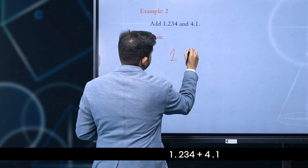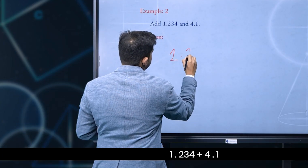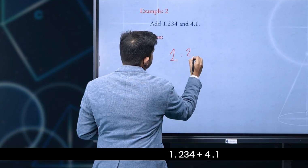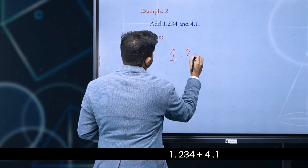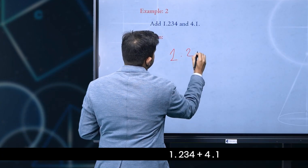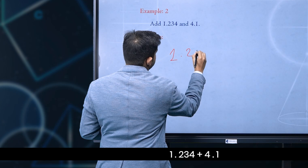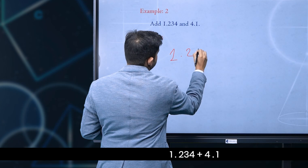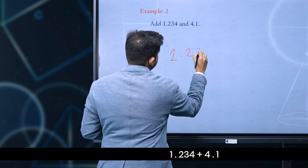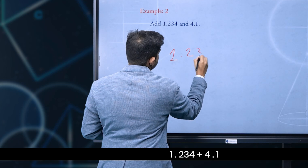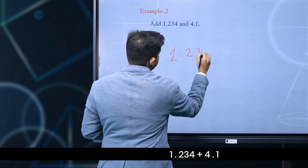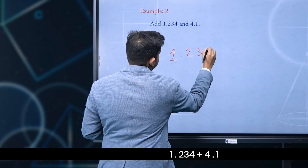1.234 अधिक 4.1